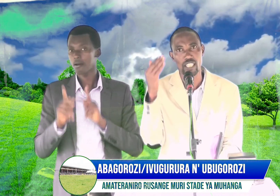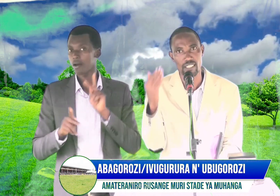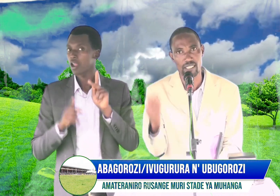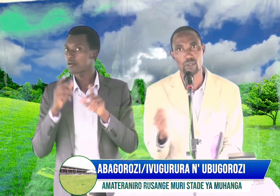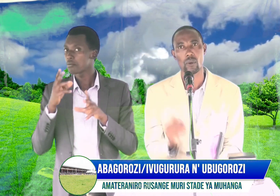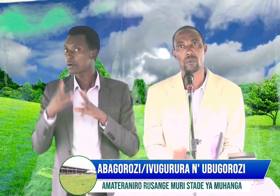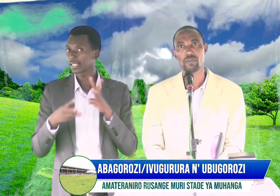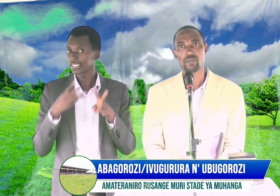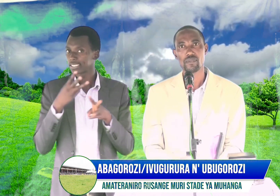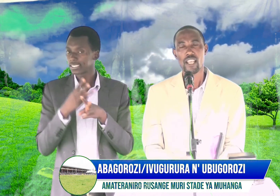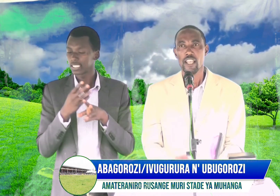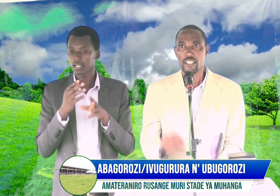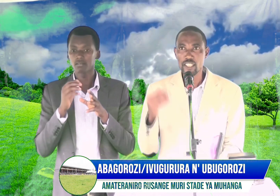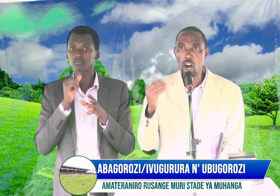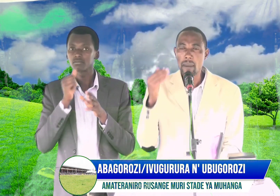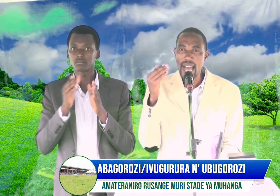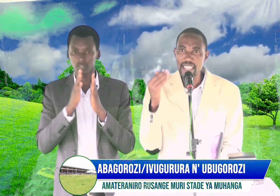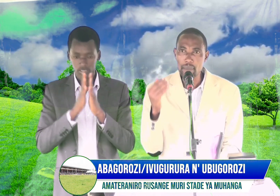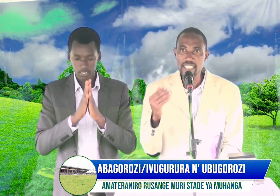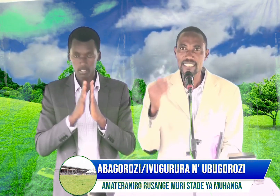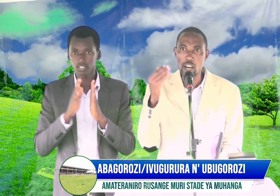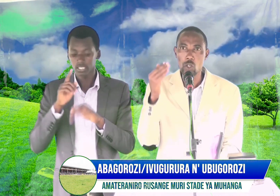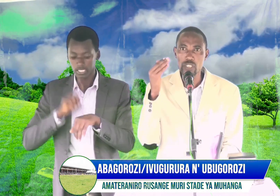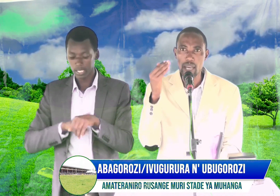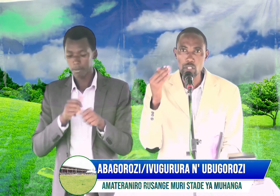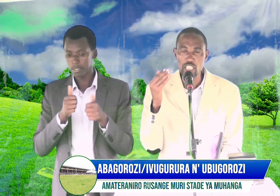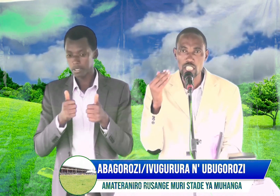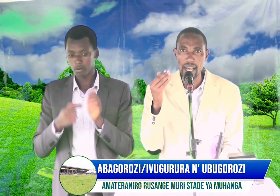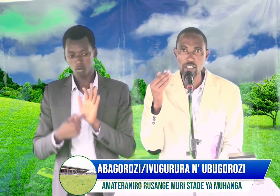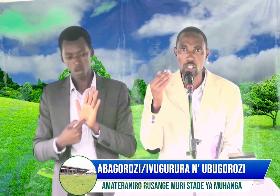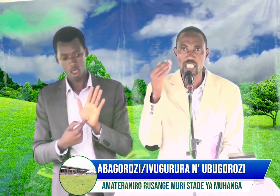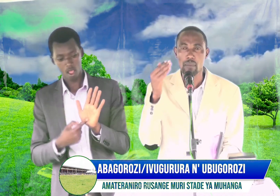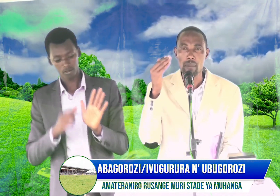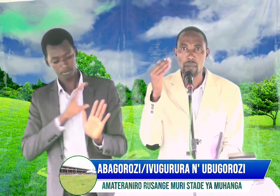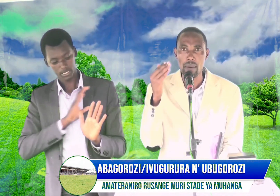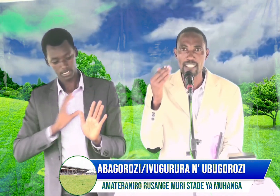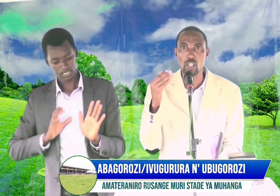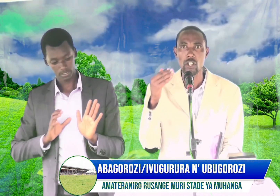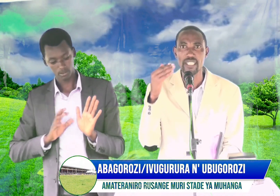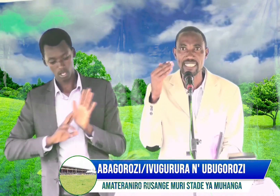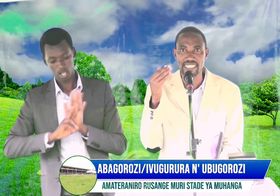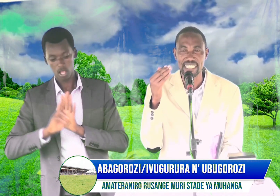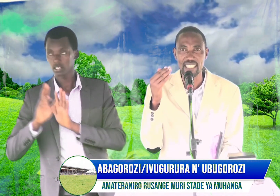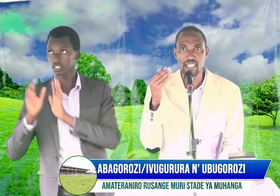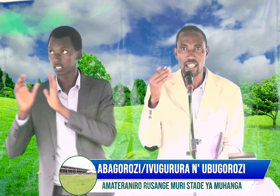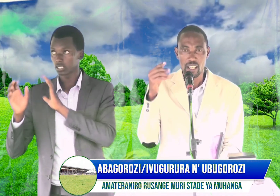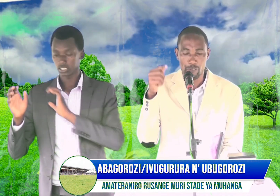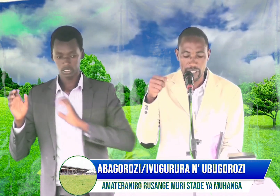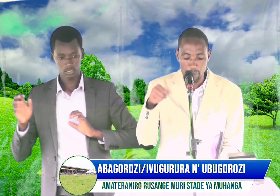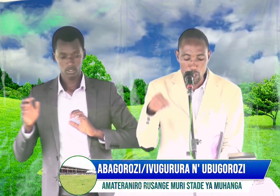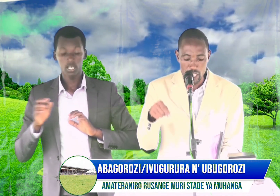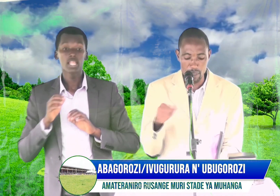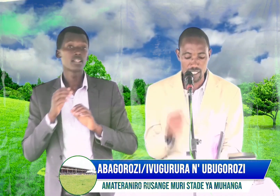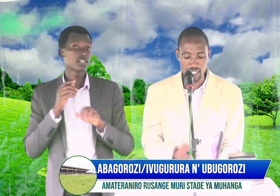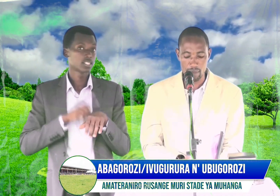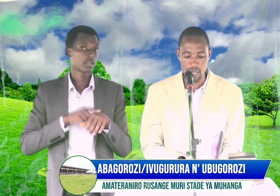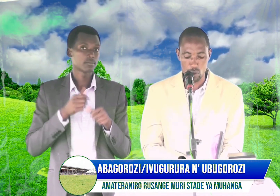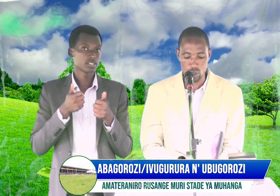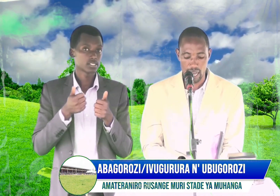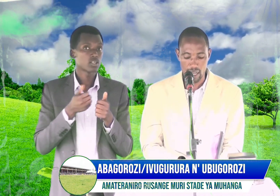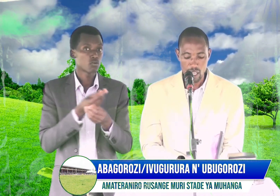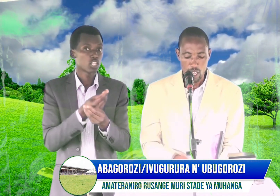ko uri umukristo niwo mwanya mwiza wo gukemura ikibazo kimwe mu bibazo isi ifite muri iyi